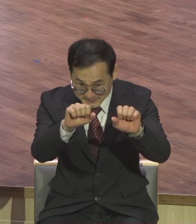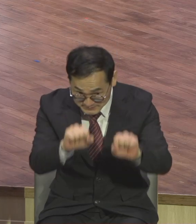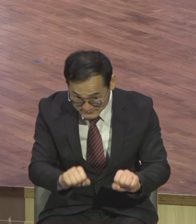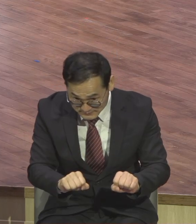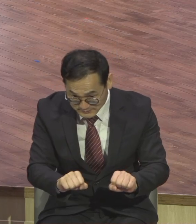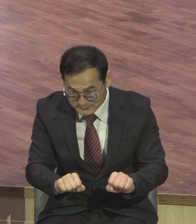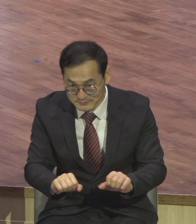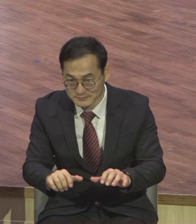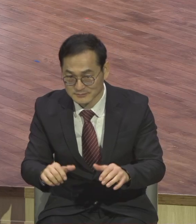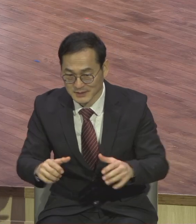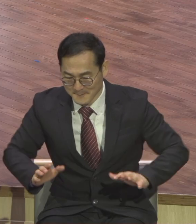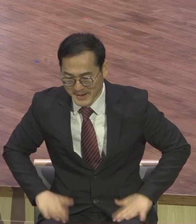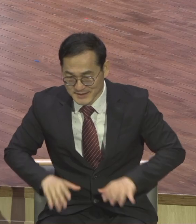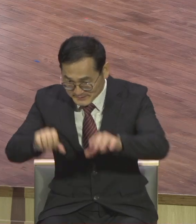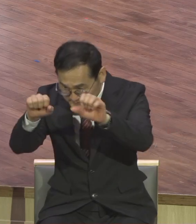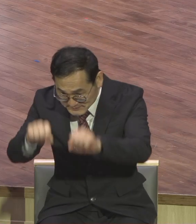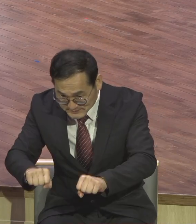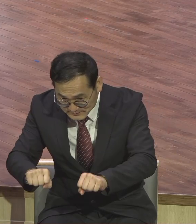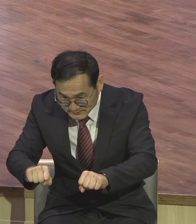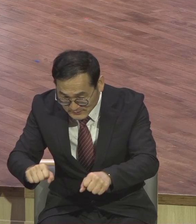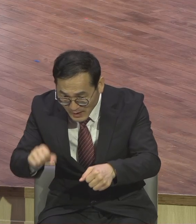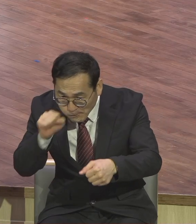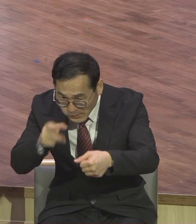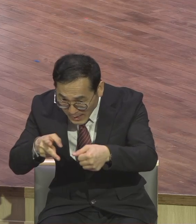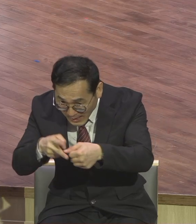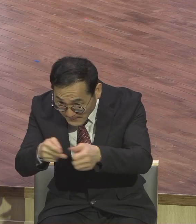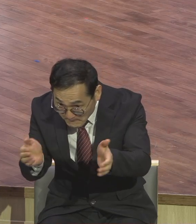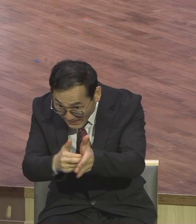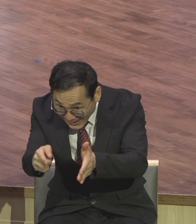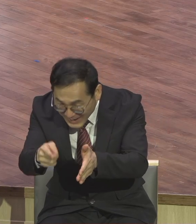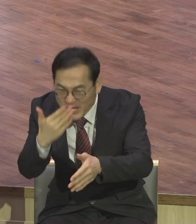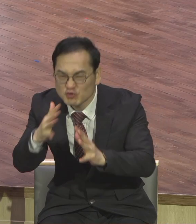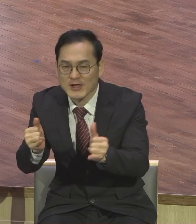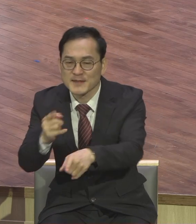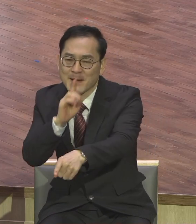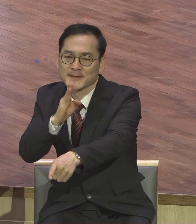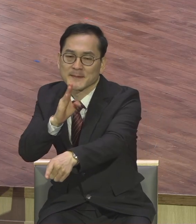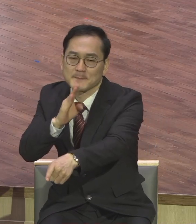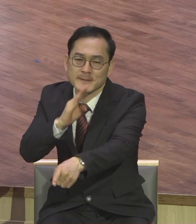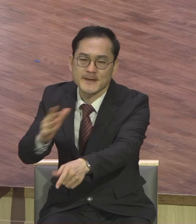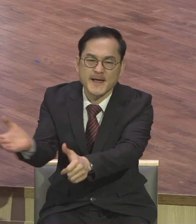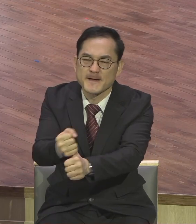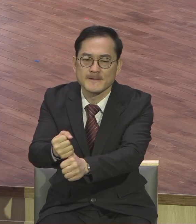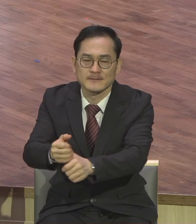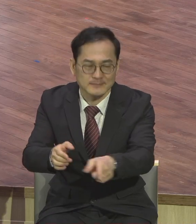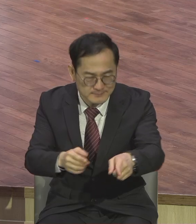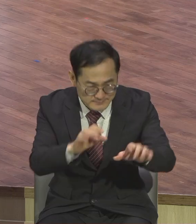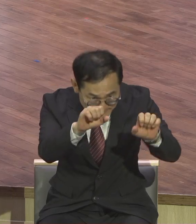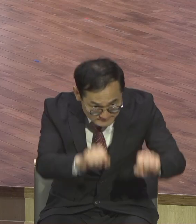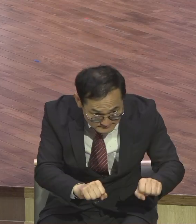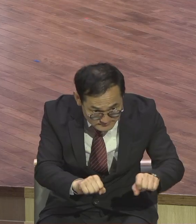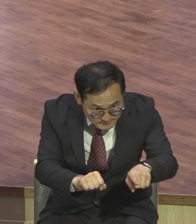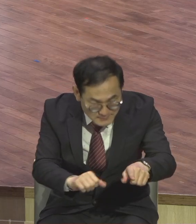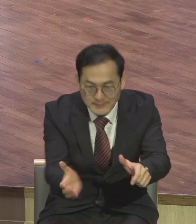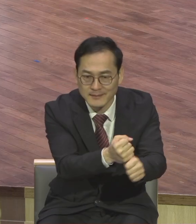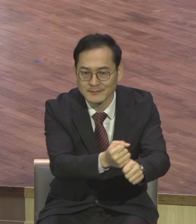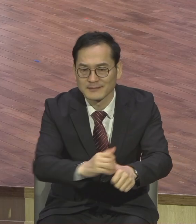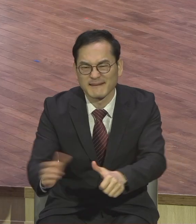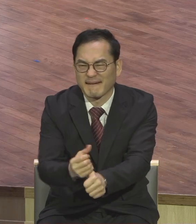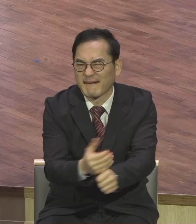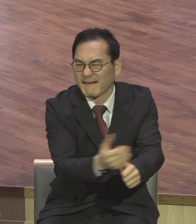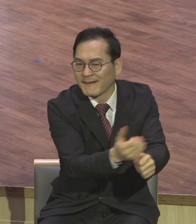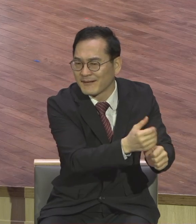잘리가 이 표피가 잘리는 건 다 유대인이라 그걸 다 잡아낸 거요. 이 유럽 사람들 그런 거 안 해요.